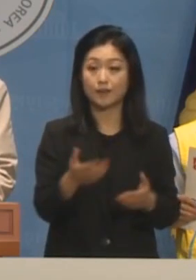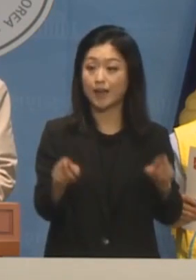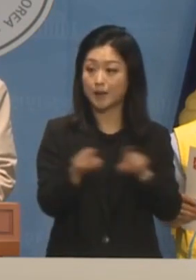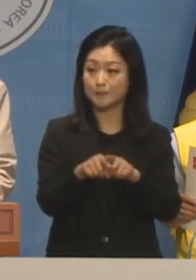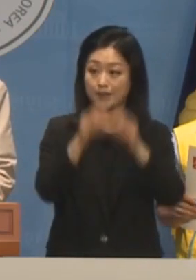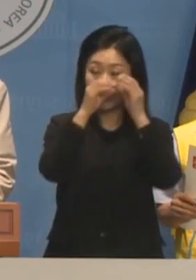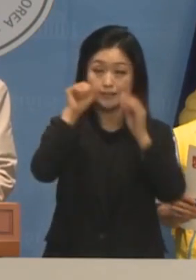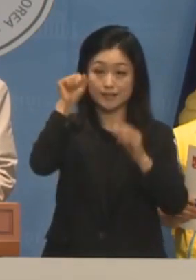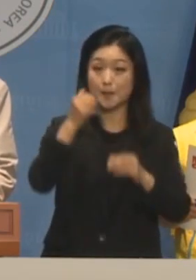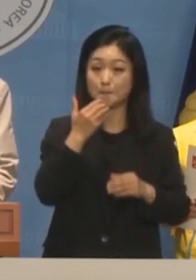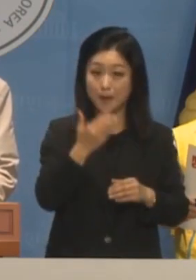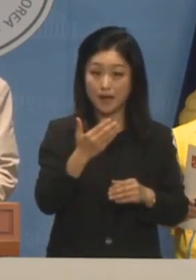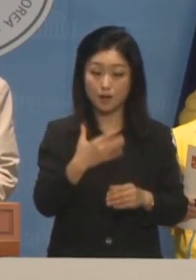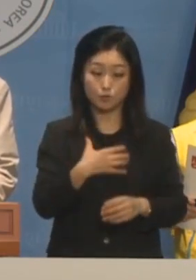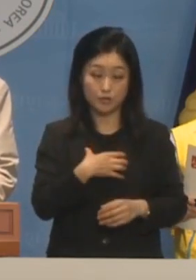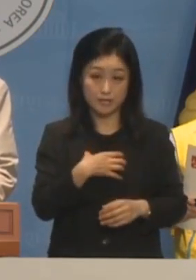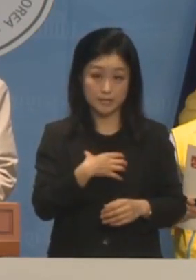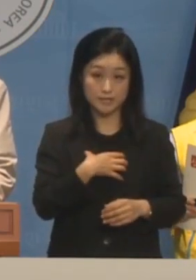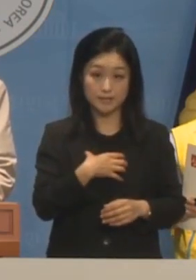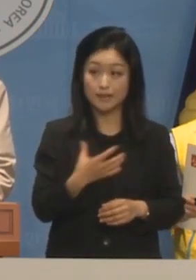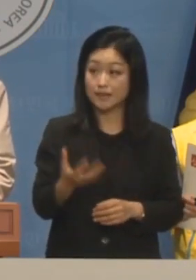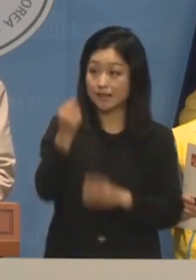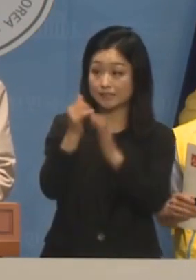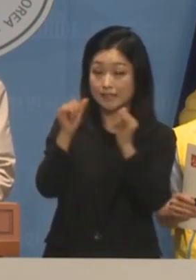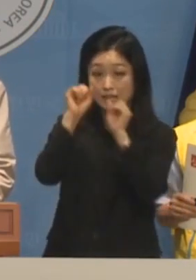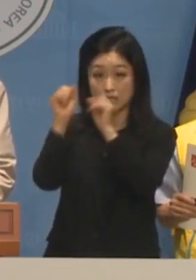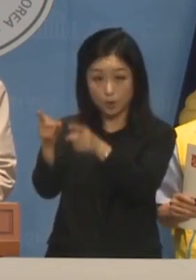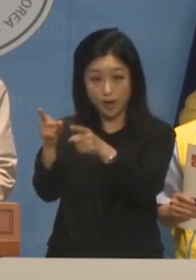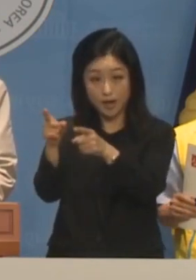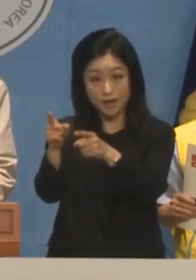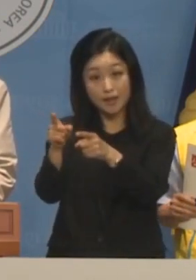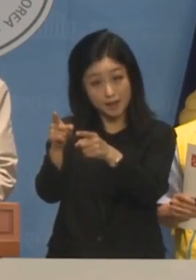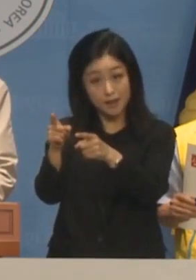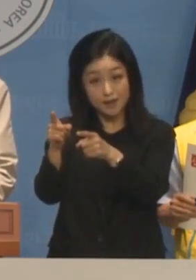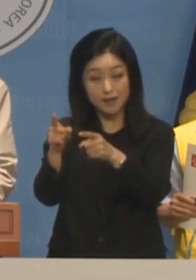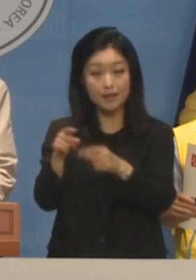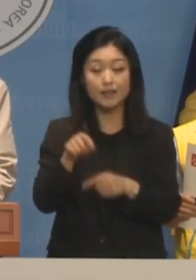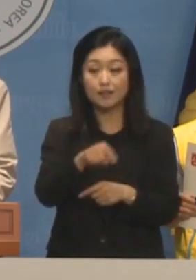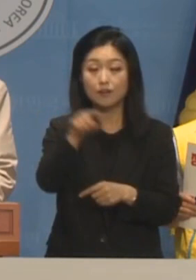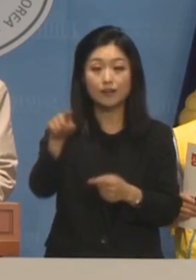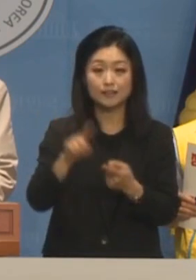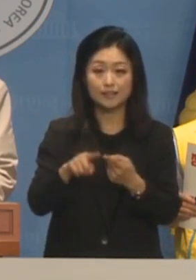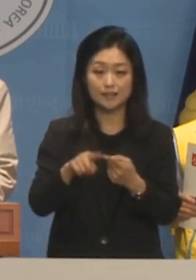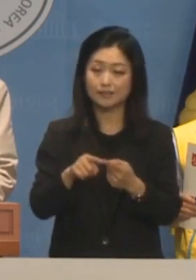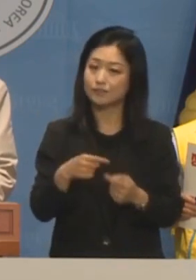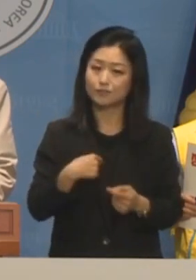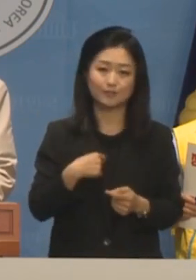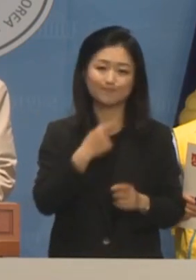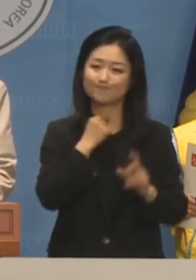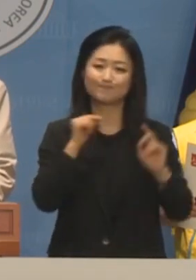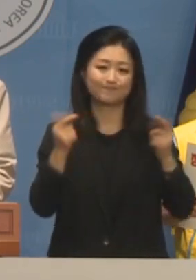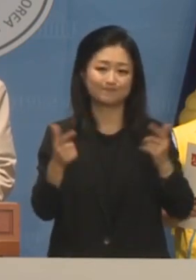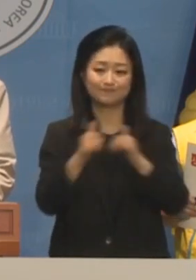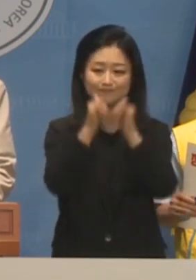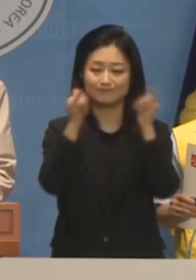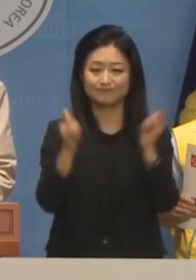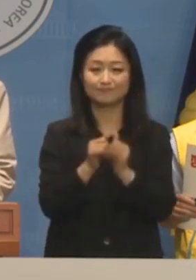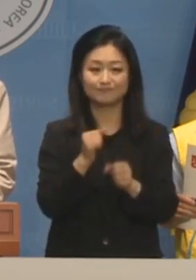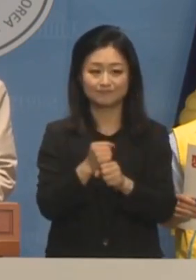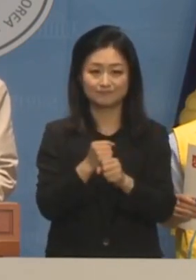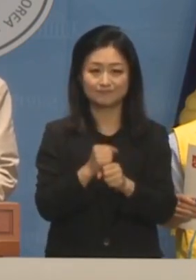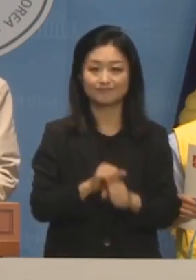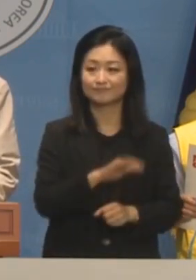것입니다. 왜냐하면 위기는 가진 자들에게 기회라는 평범한 진리가 되지 않는 사회를 만들